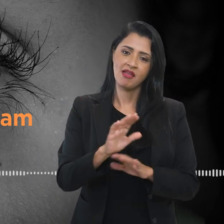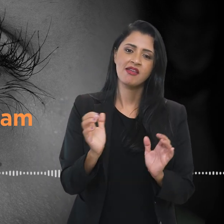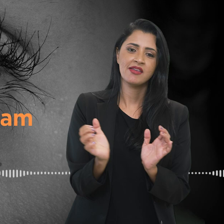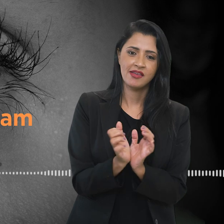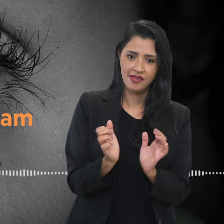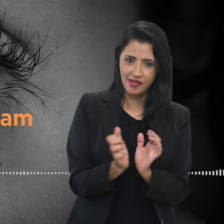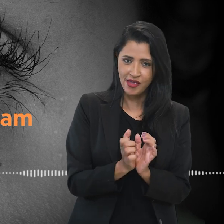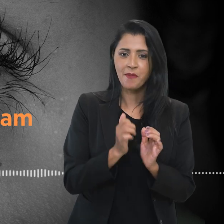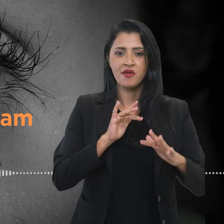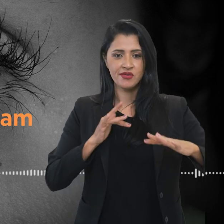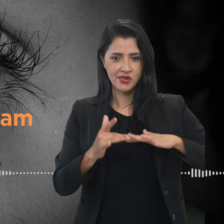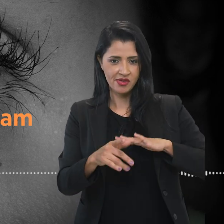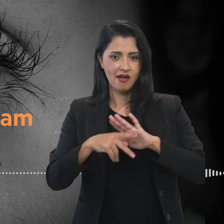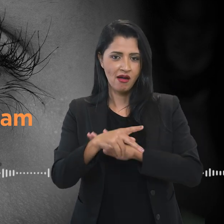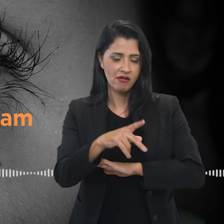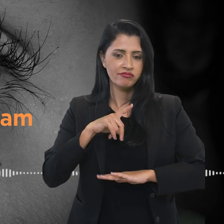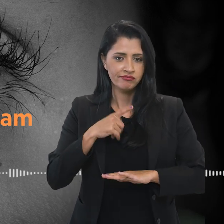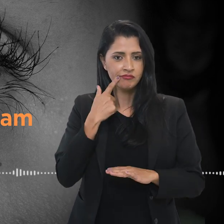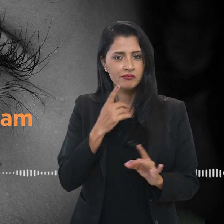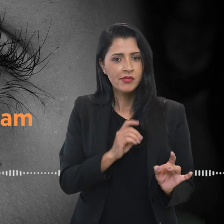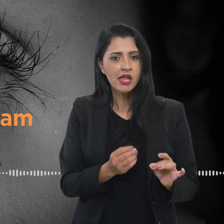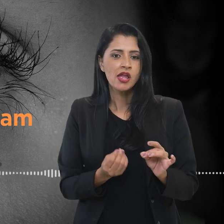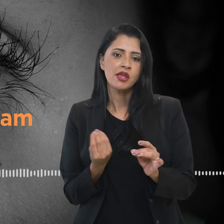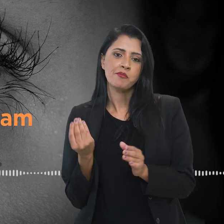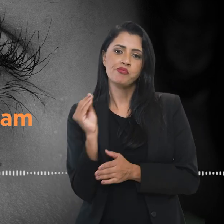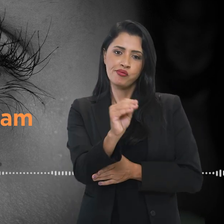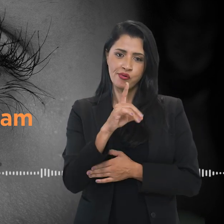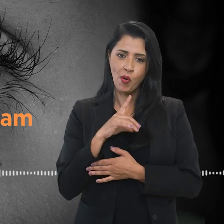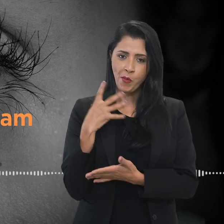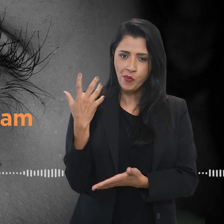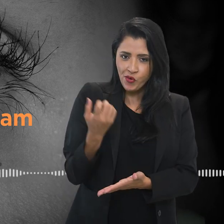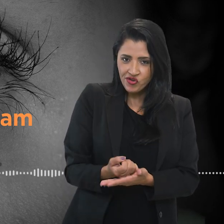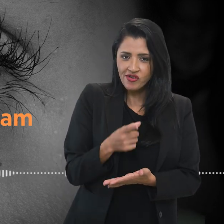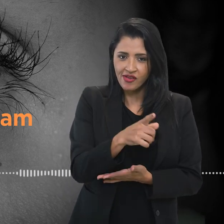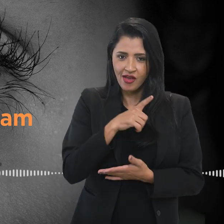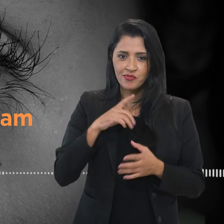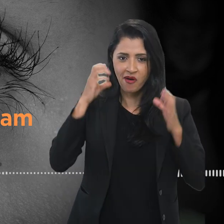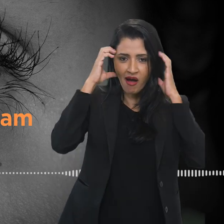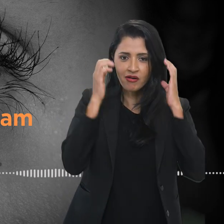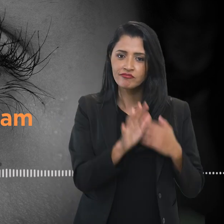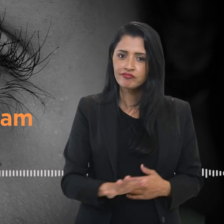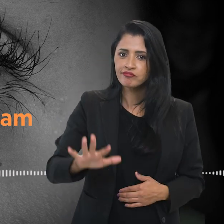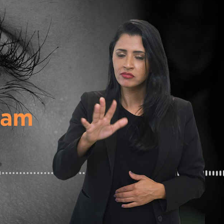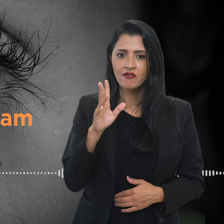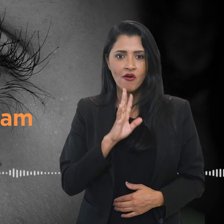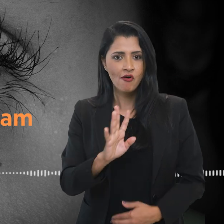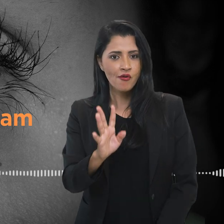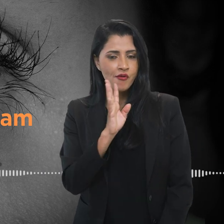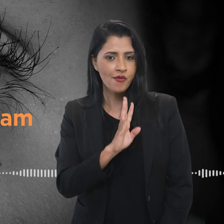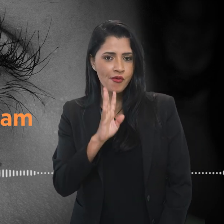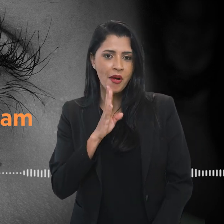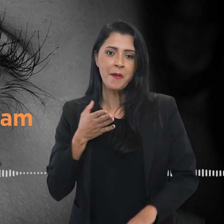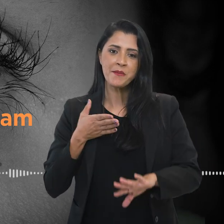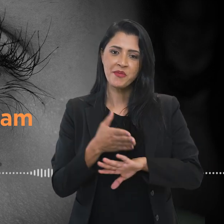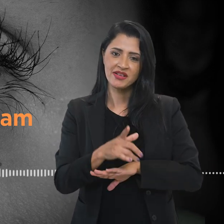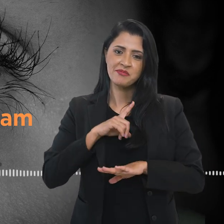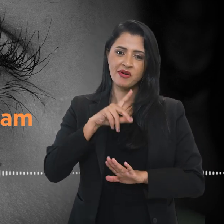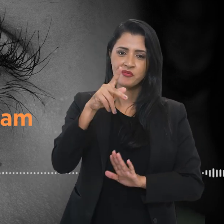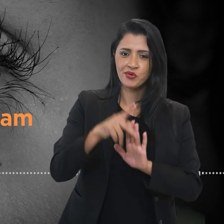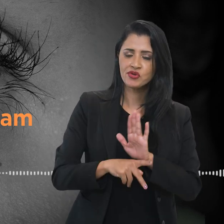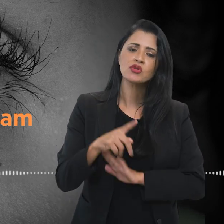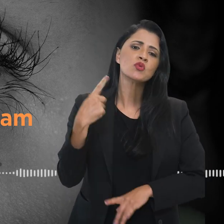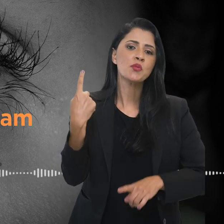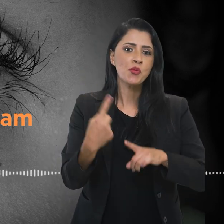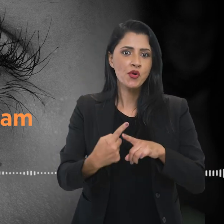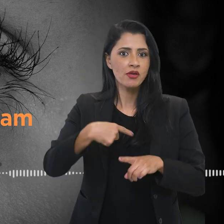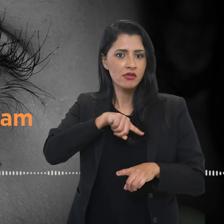da equipe de redes sociais, que subiu podcast Histórias Raras para a Rádio Nacional. E foi muito bacana participar desse